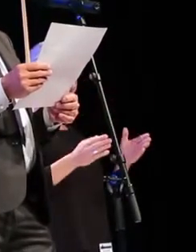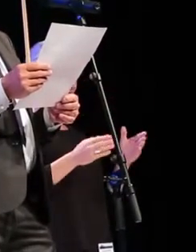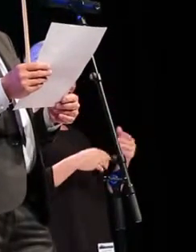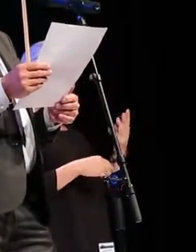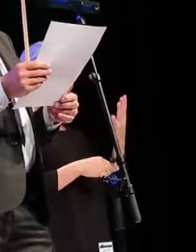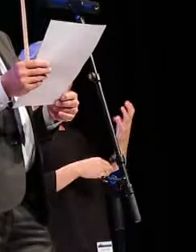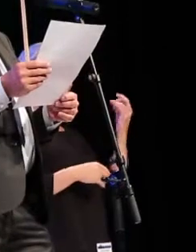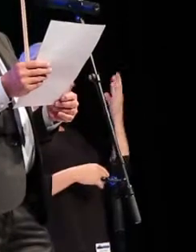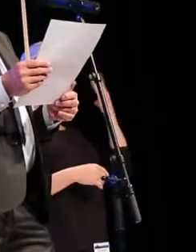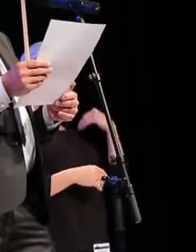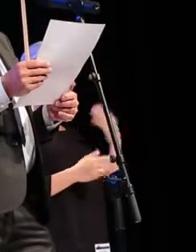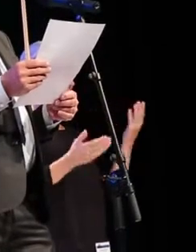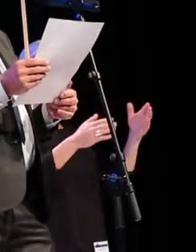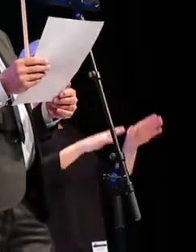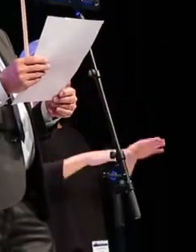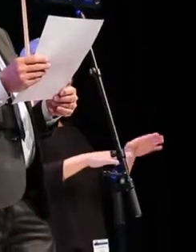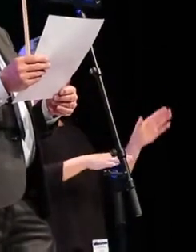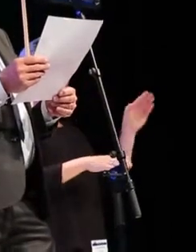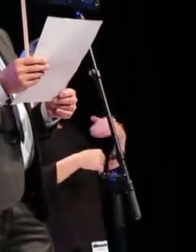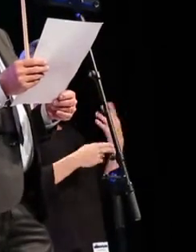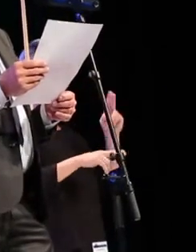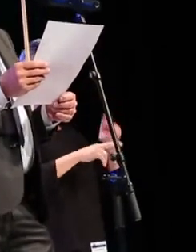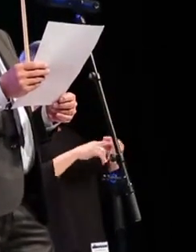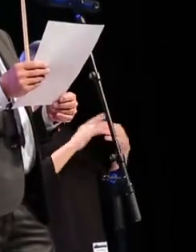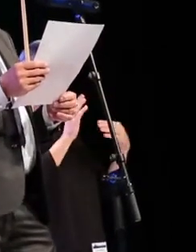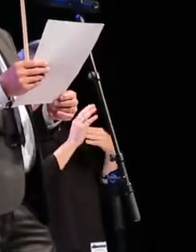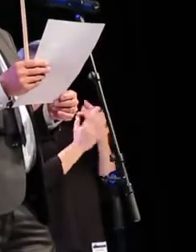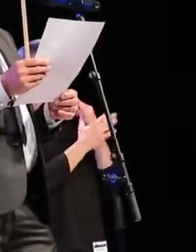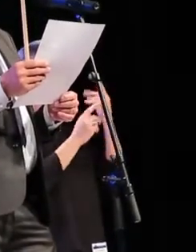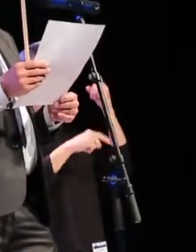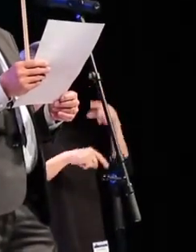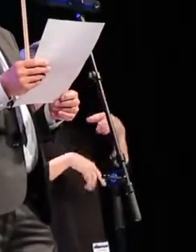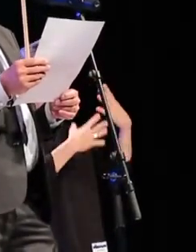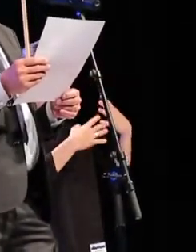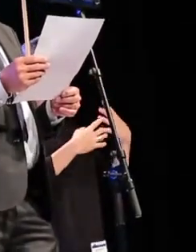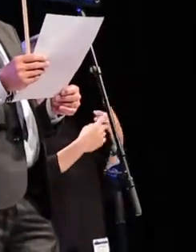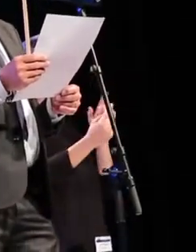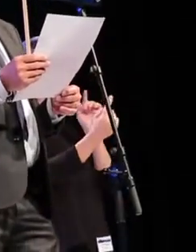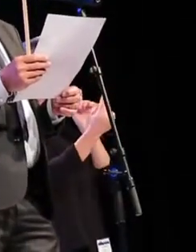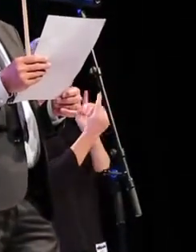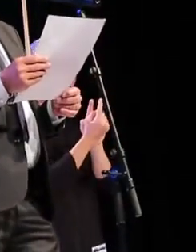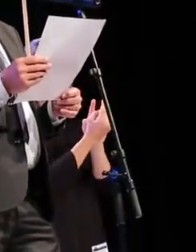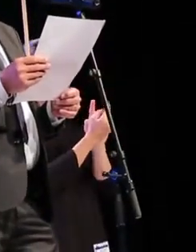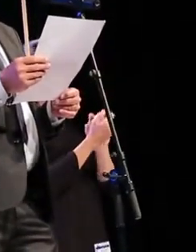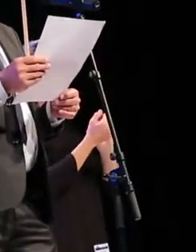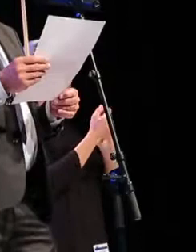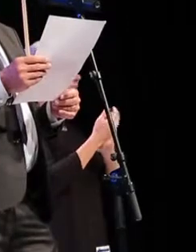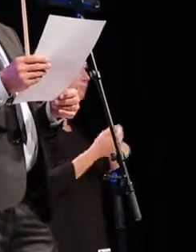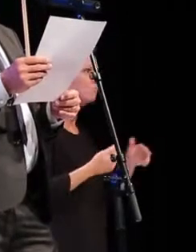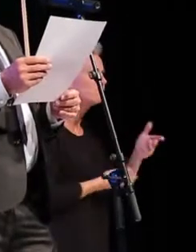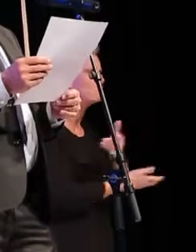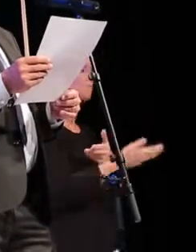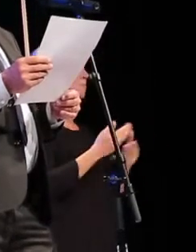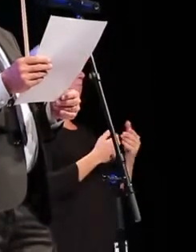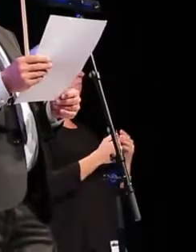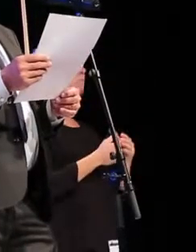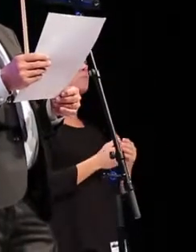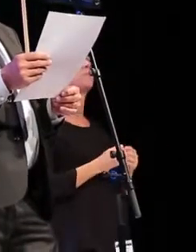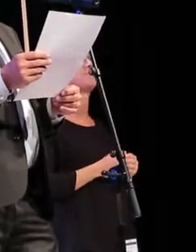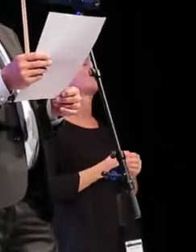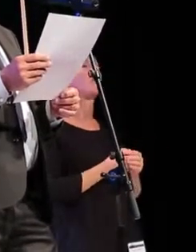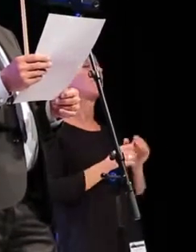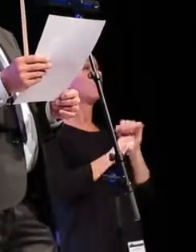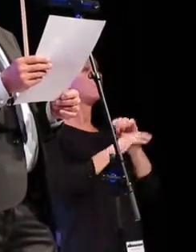världens frågor och alla världens kulturer har mötts, stötts och löts. För de